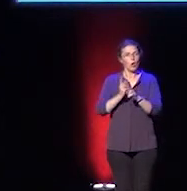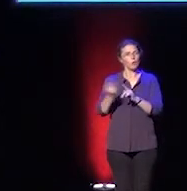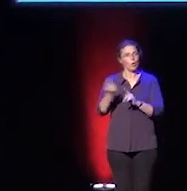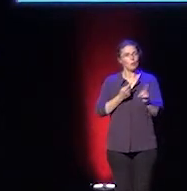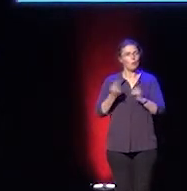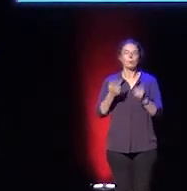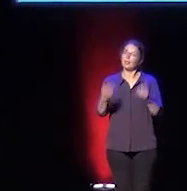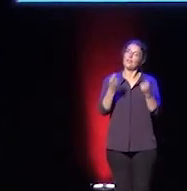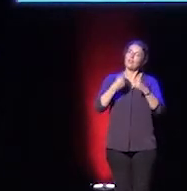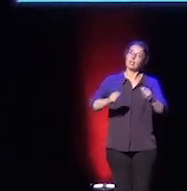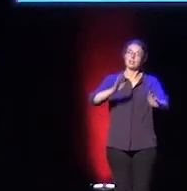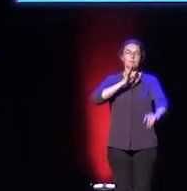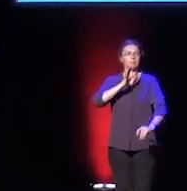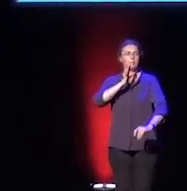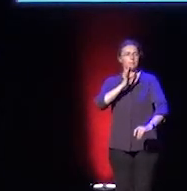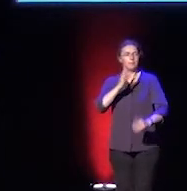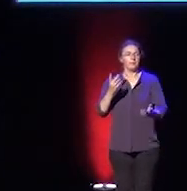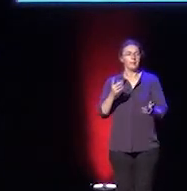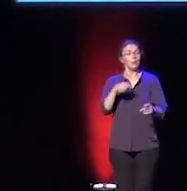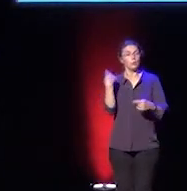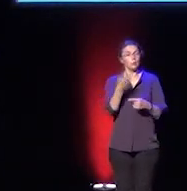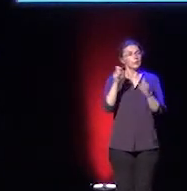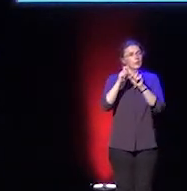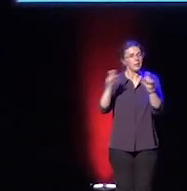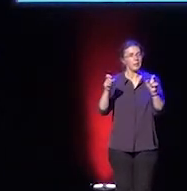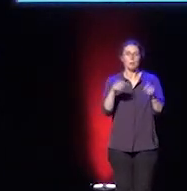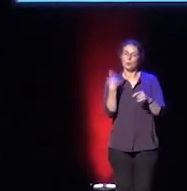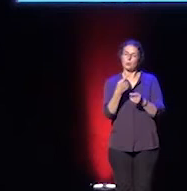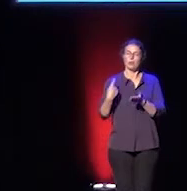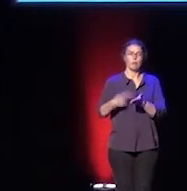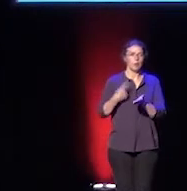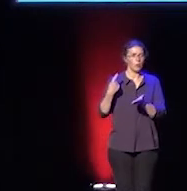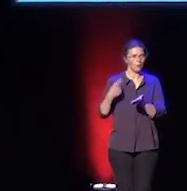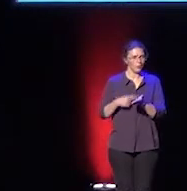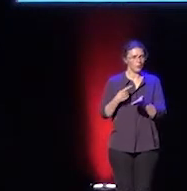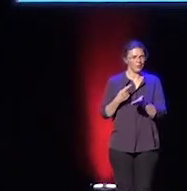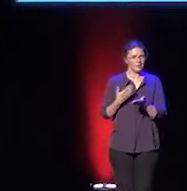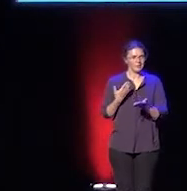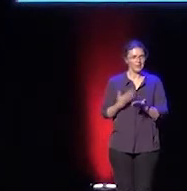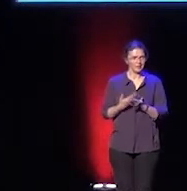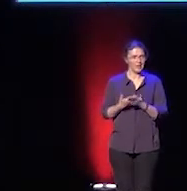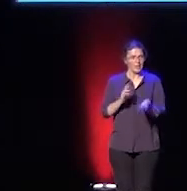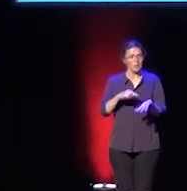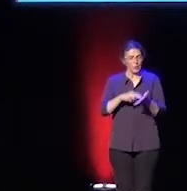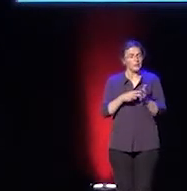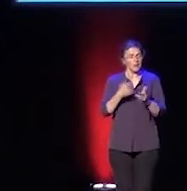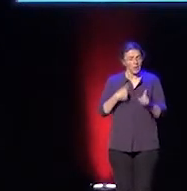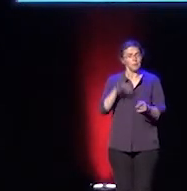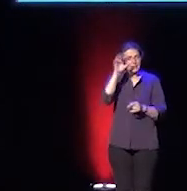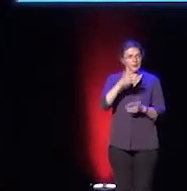Festreden gehalten. Und unsere Themen, unsere Forderungen sind bei der Politik